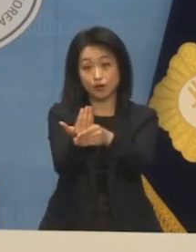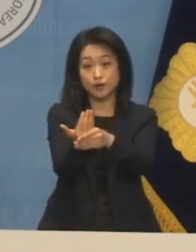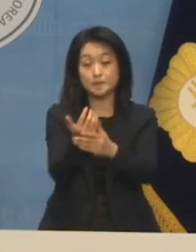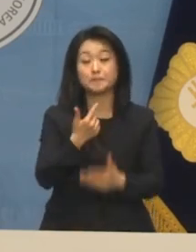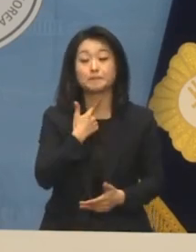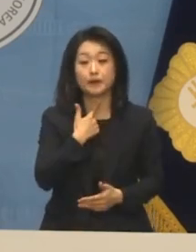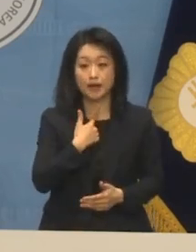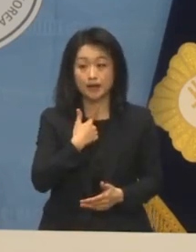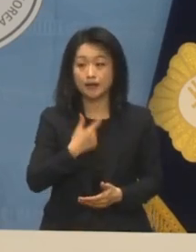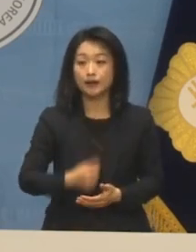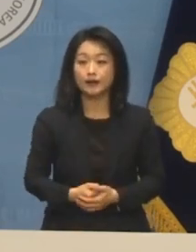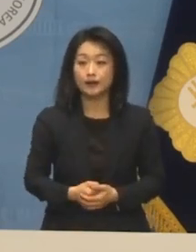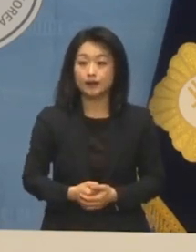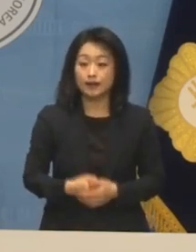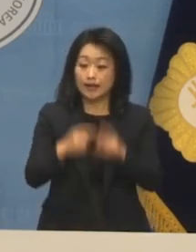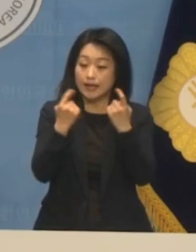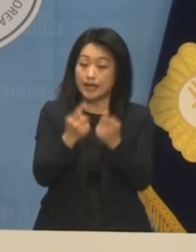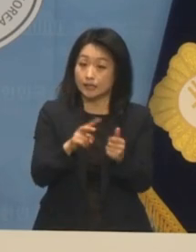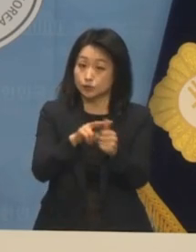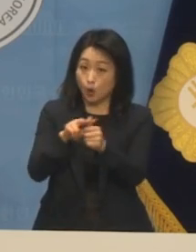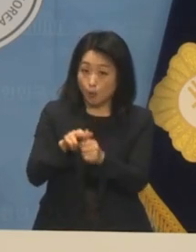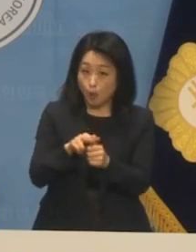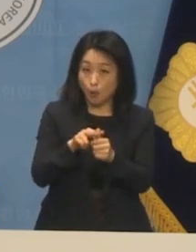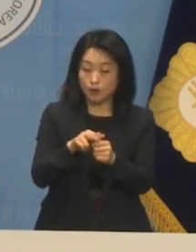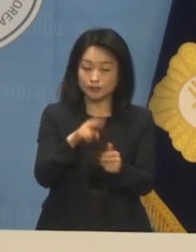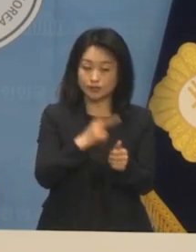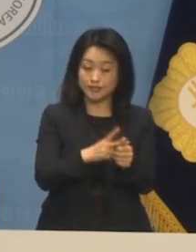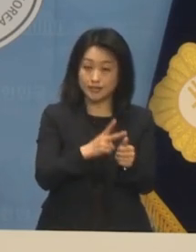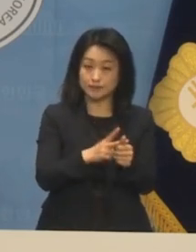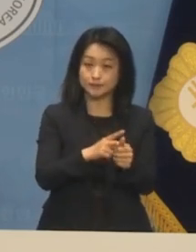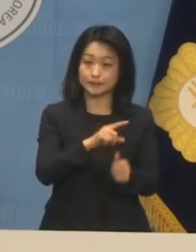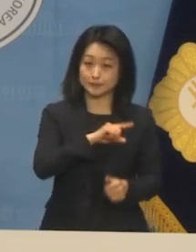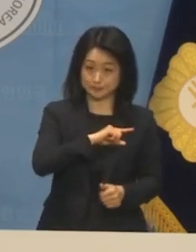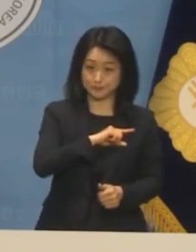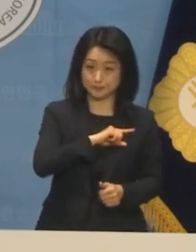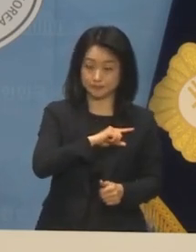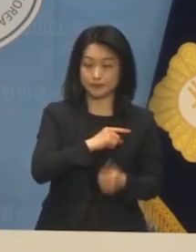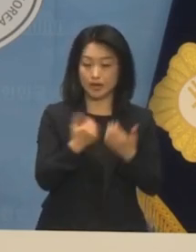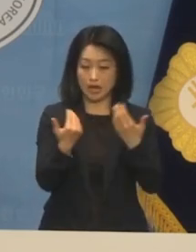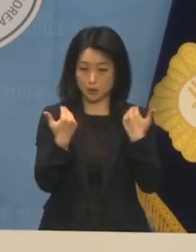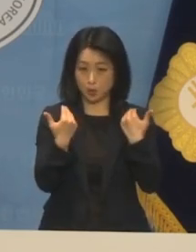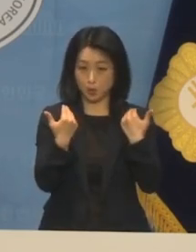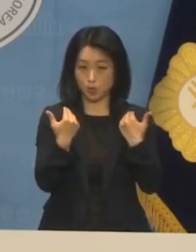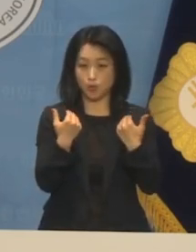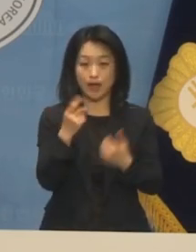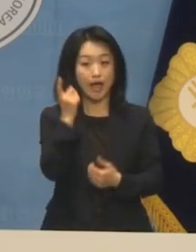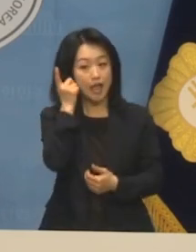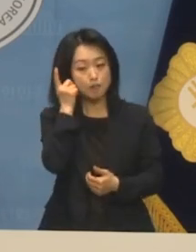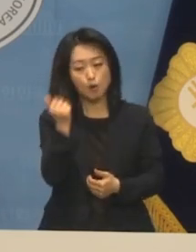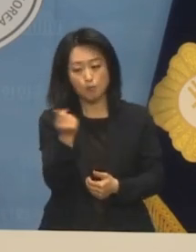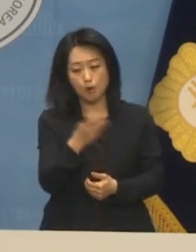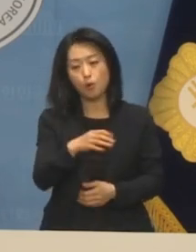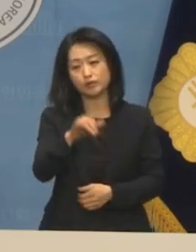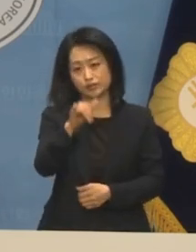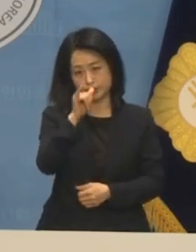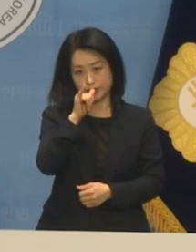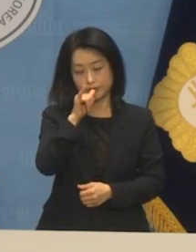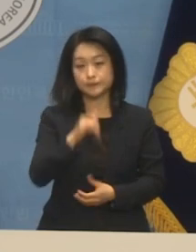터졌습니다. 이 개인 정보에는 교사의 성명, 학교, 핸드폰 번호가 들어